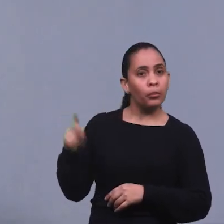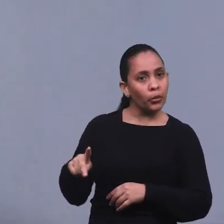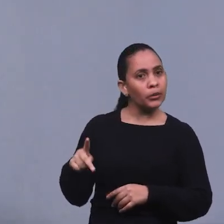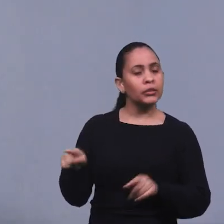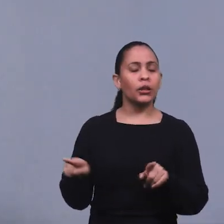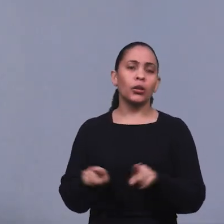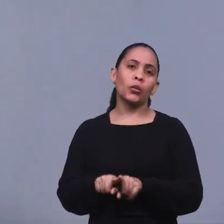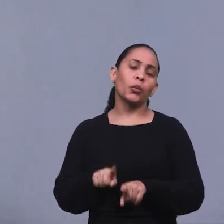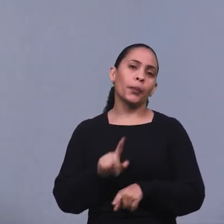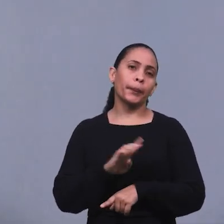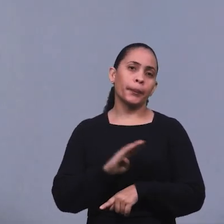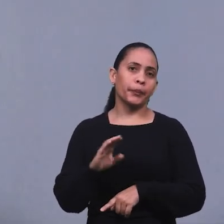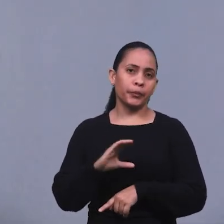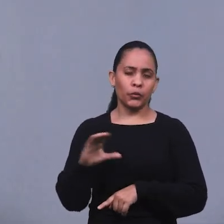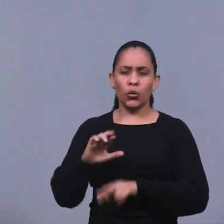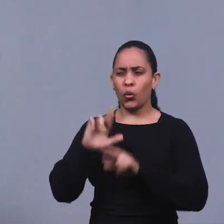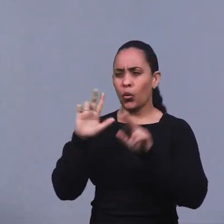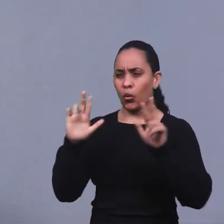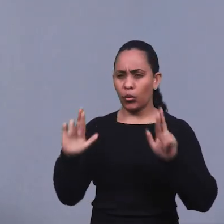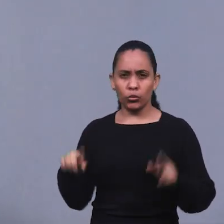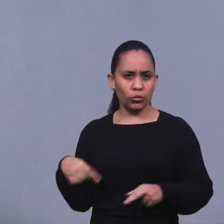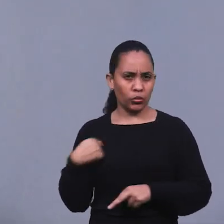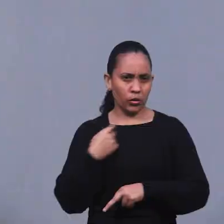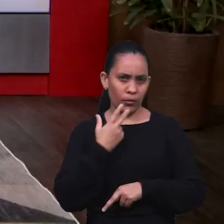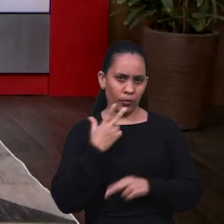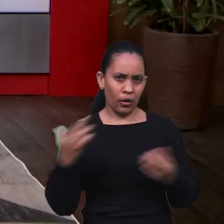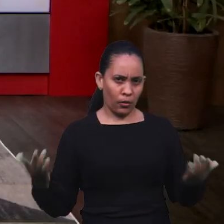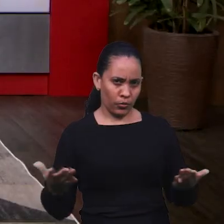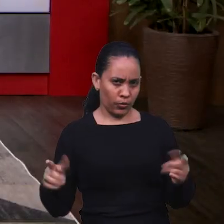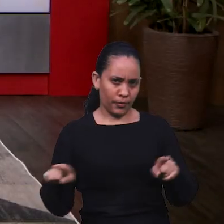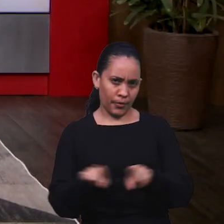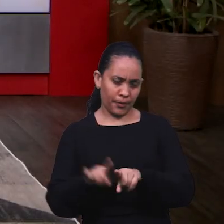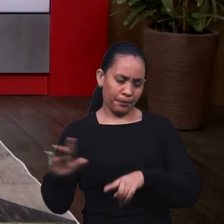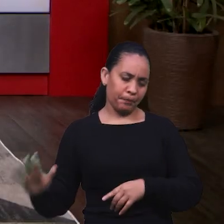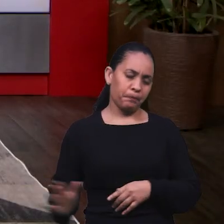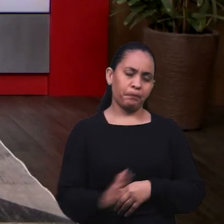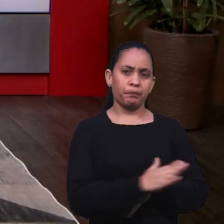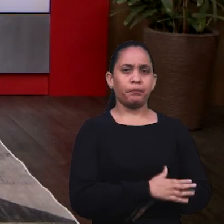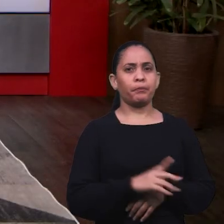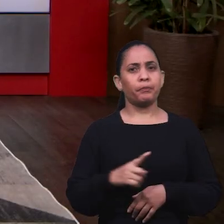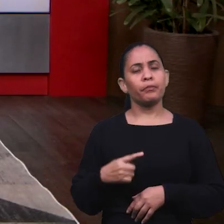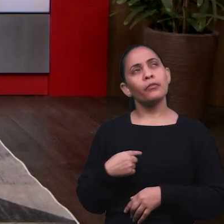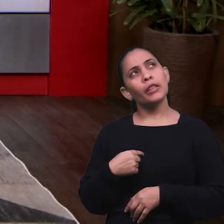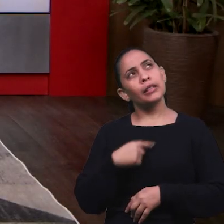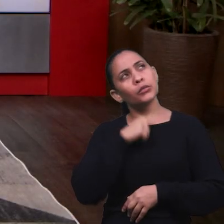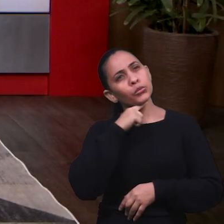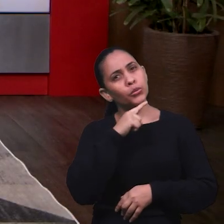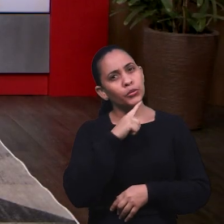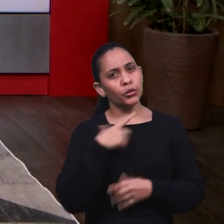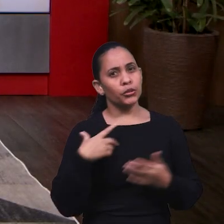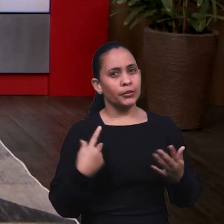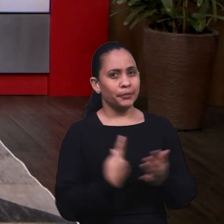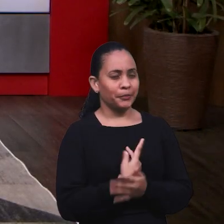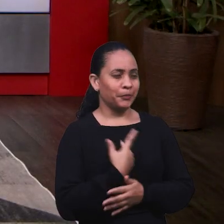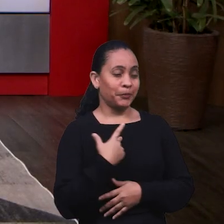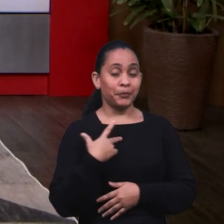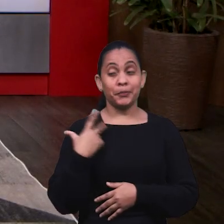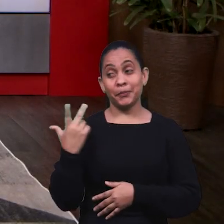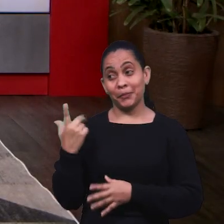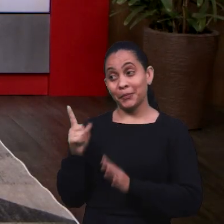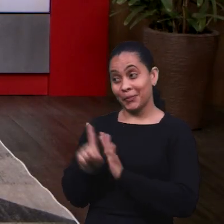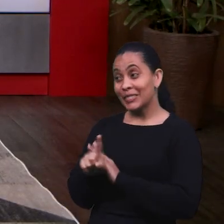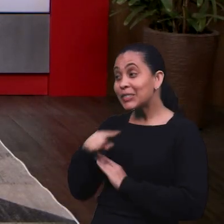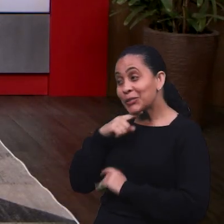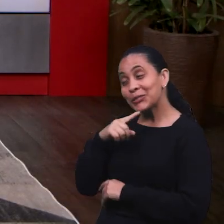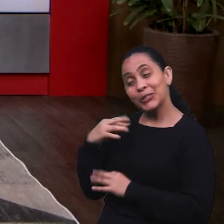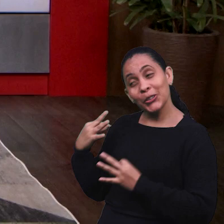de aposentadoria e outros benefícios, né, que a gente vai falar um pouquinho. Tá certo. Uma outra dúvida que me surgiu agora. Ótimo, essas